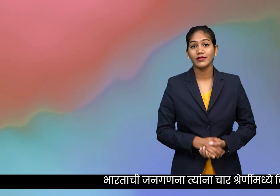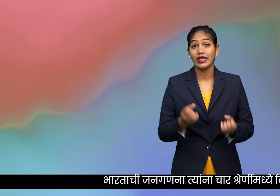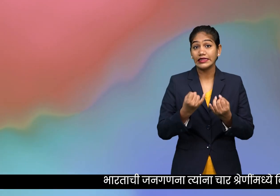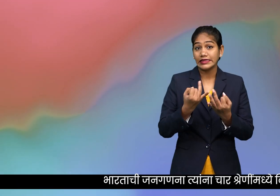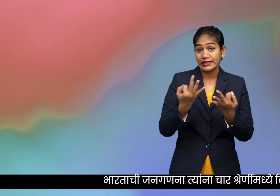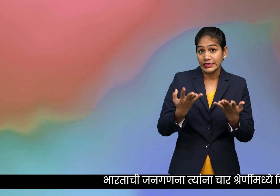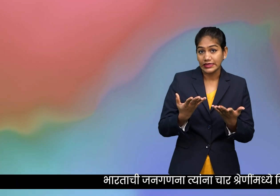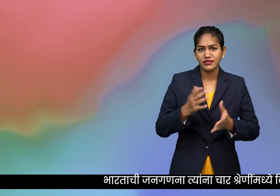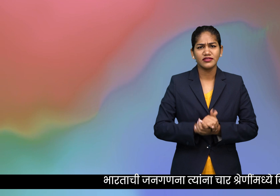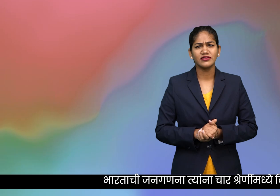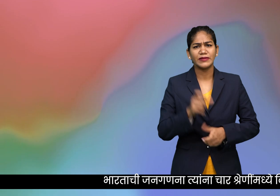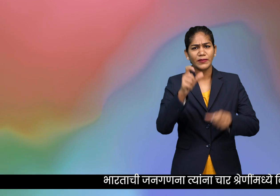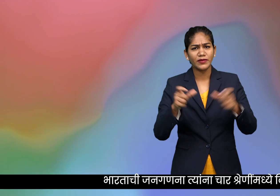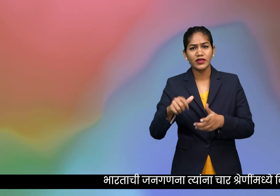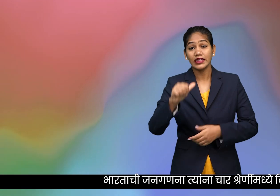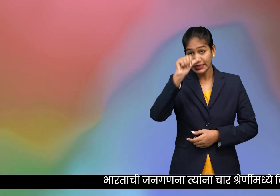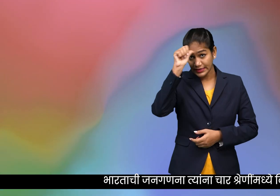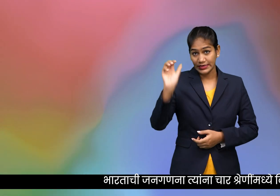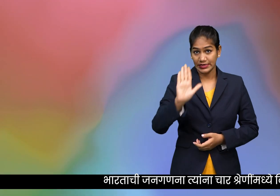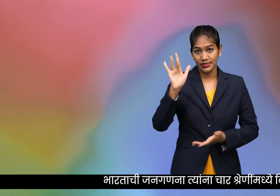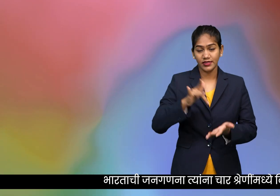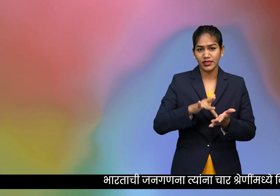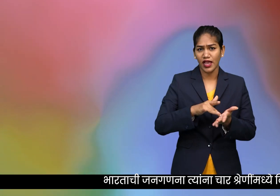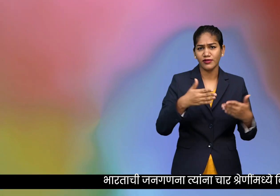भारताची जनगणना त्यांना 4 श्रेणीमध्ये विभागते.